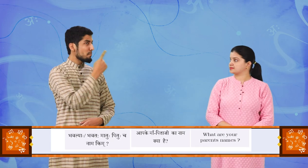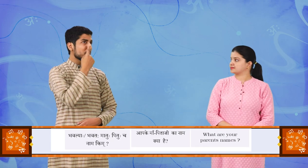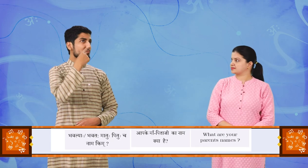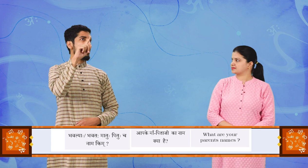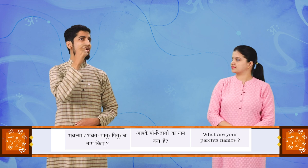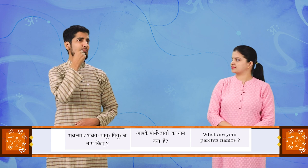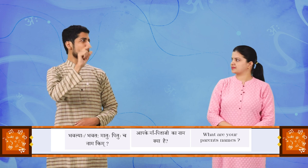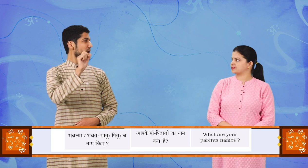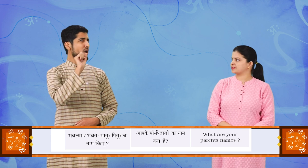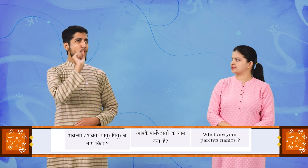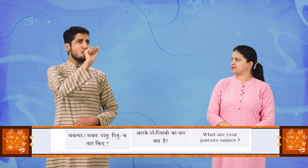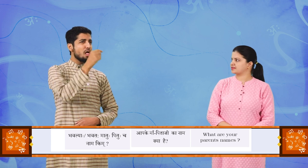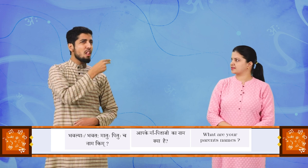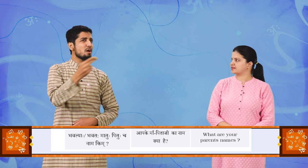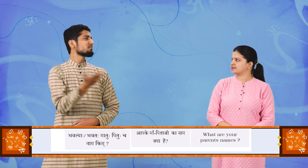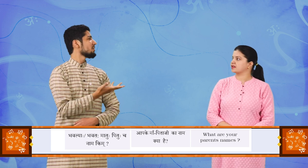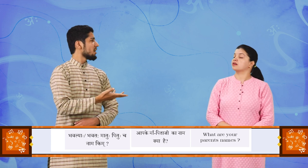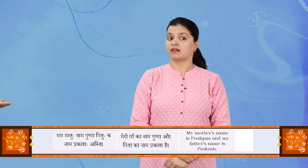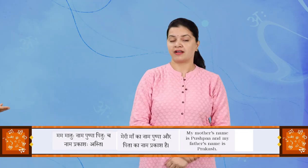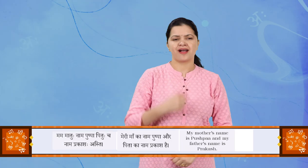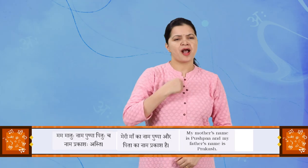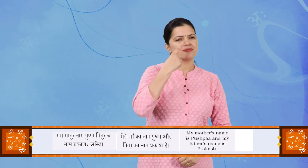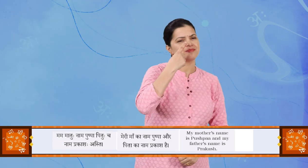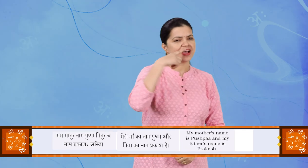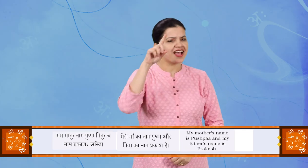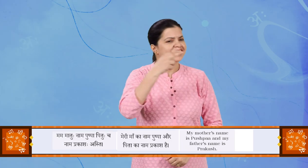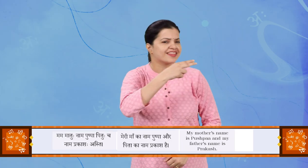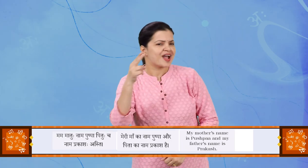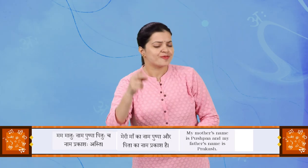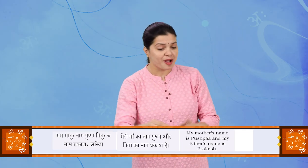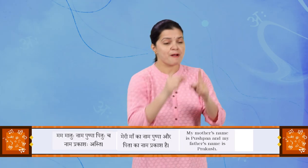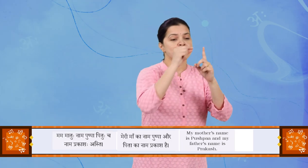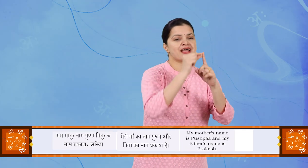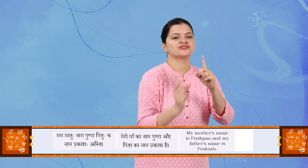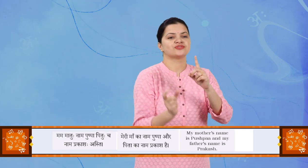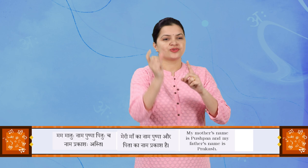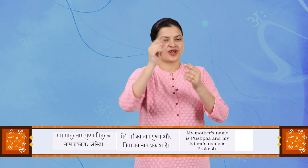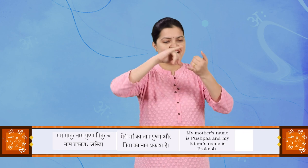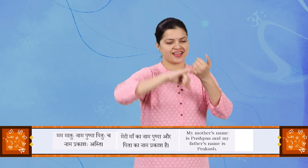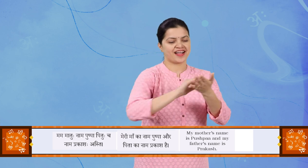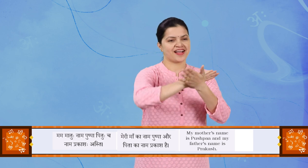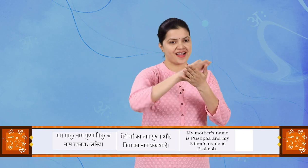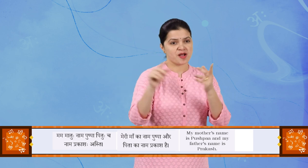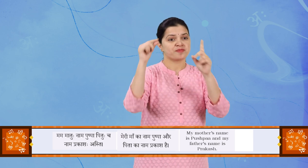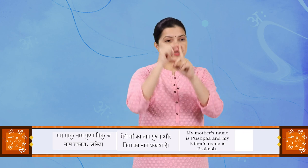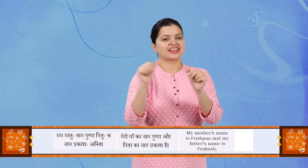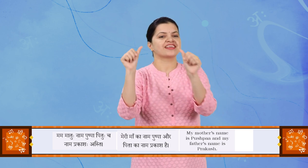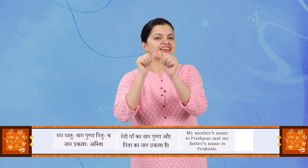मात पिता चाणक चाणक नाम पुष्पा अपितु नाम प्रकाश अवस्थी